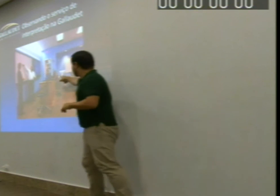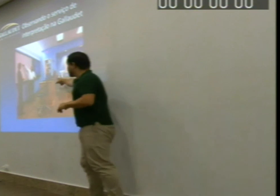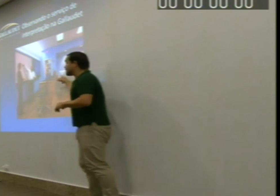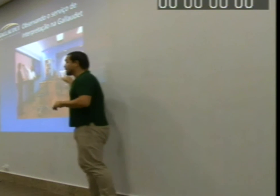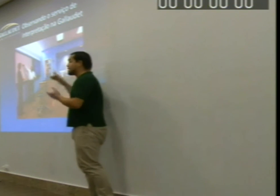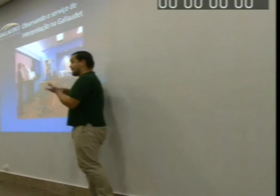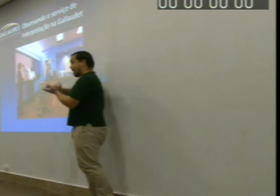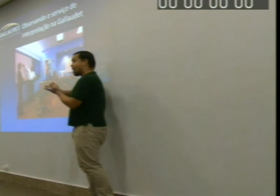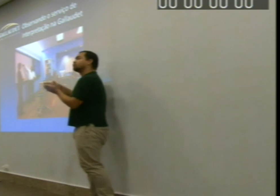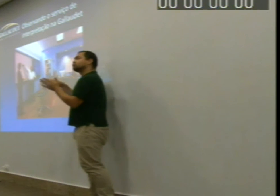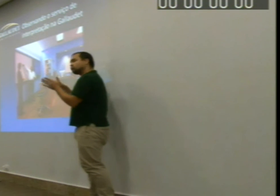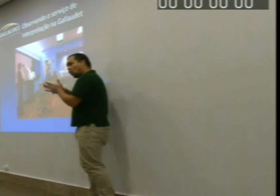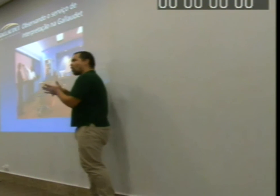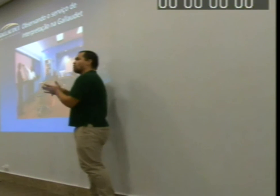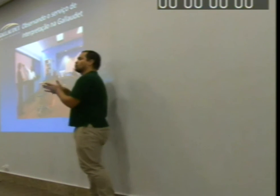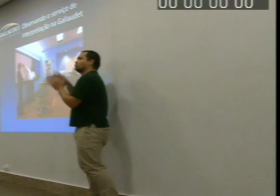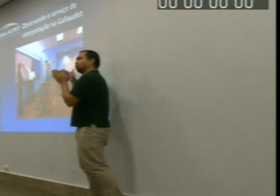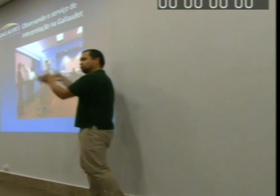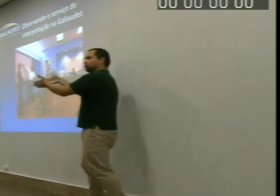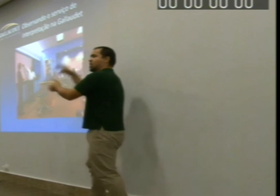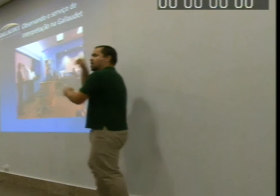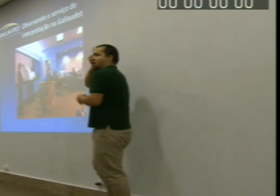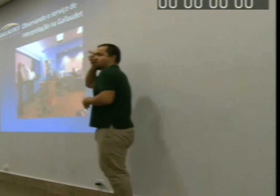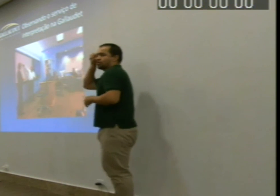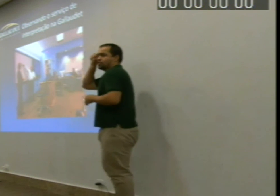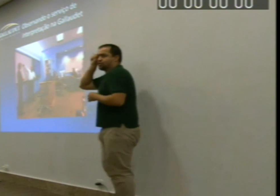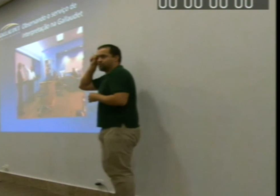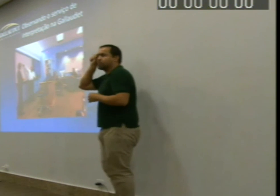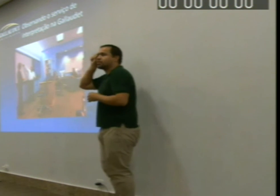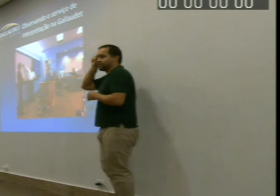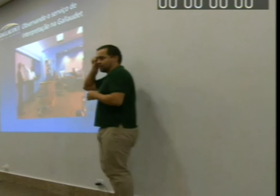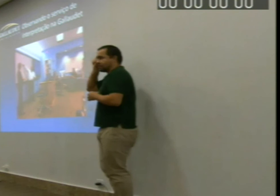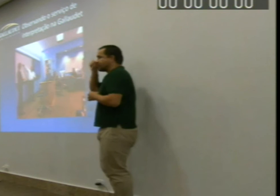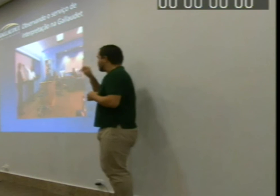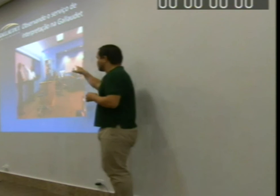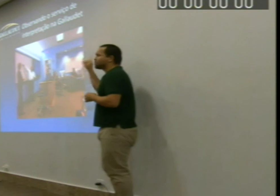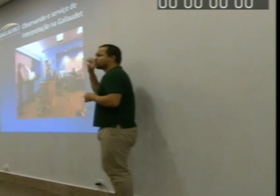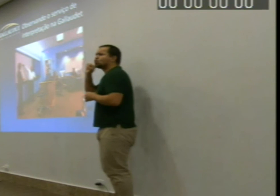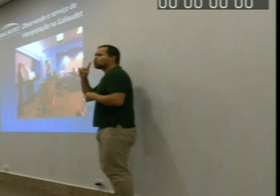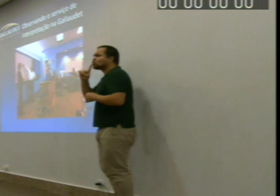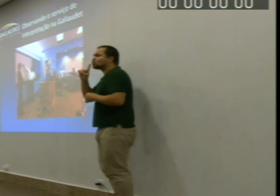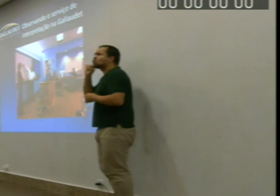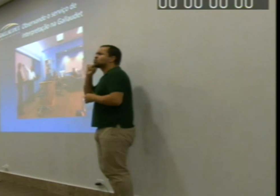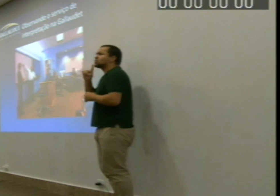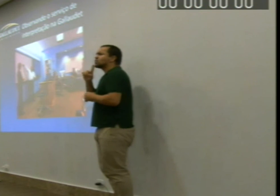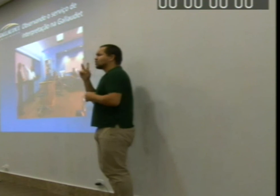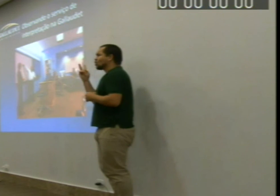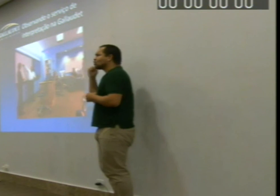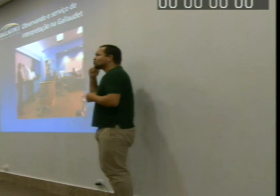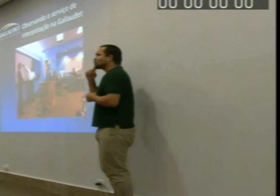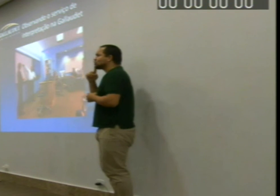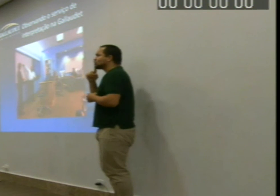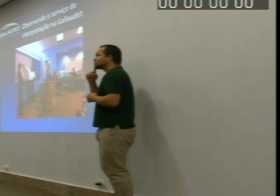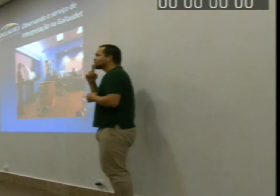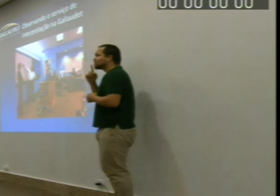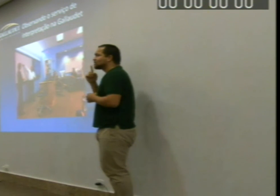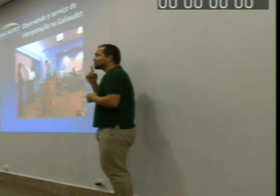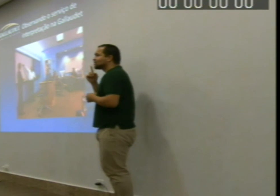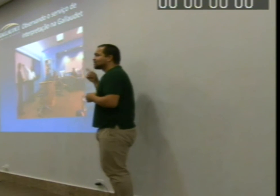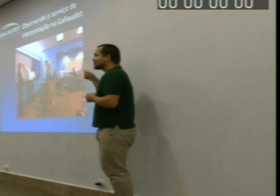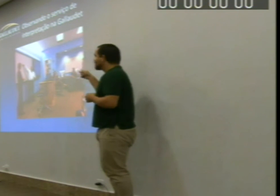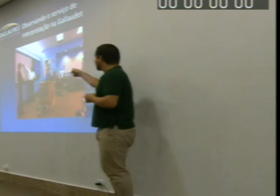perguntando Então essa intérprete é própria daquele aluno que tinha Síndrome de herer é